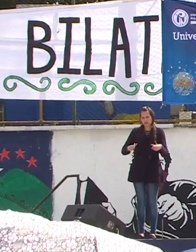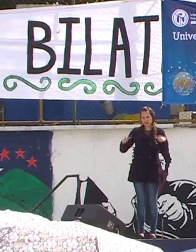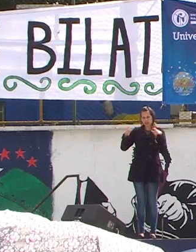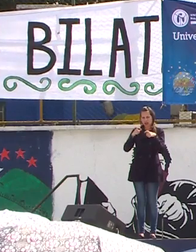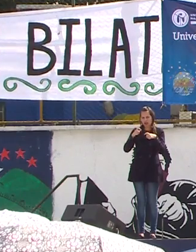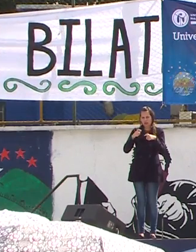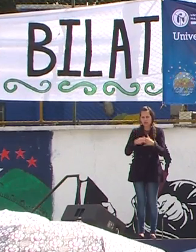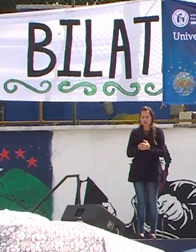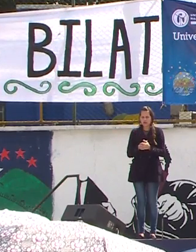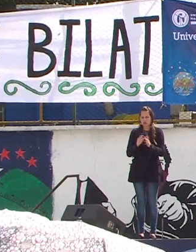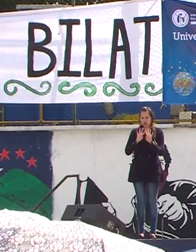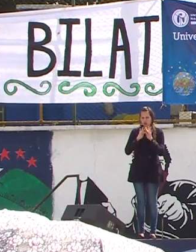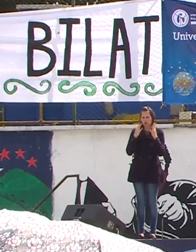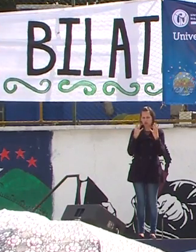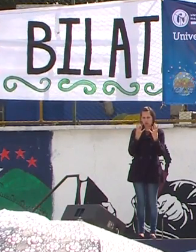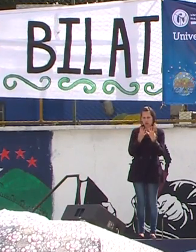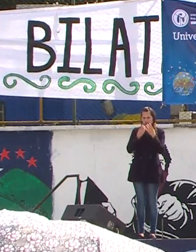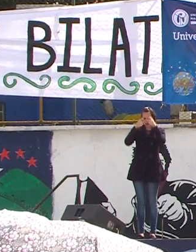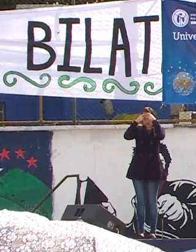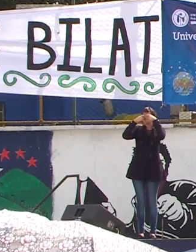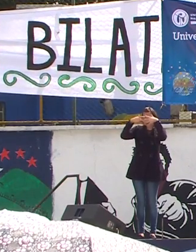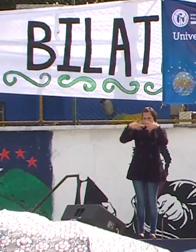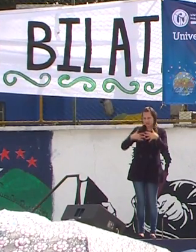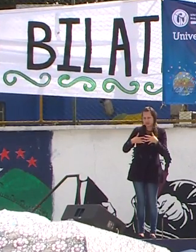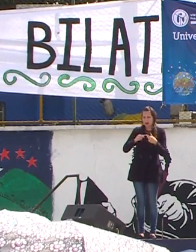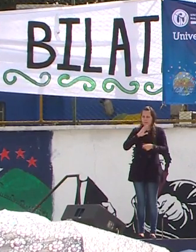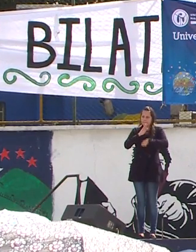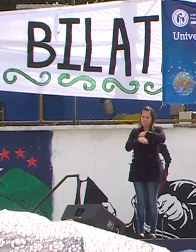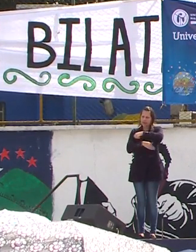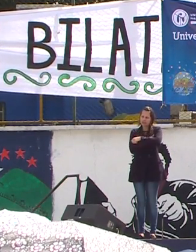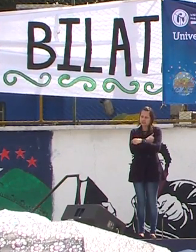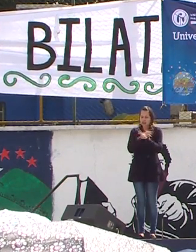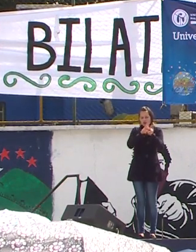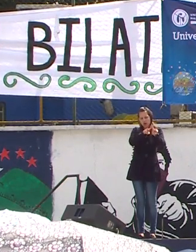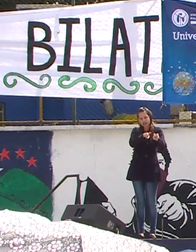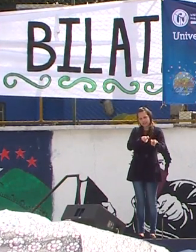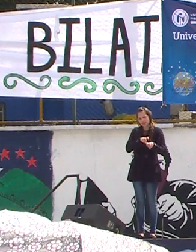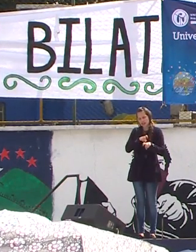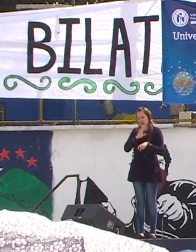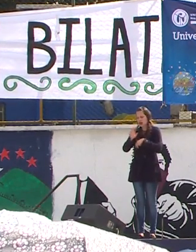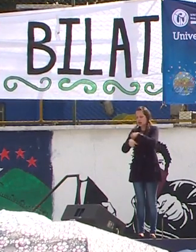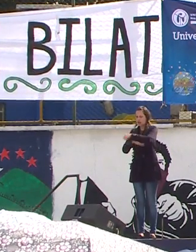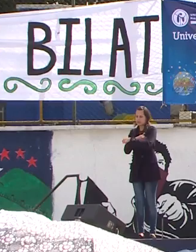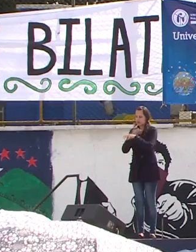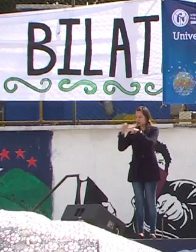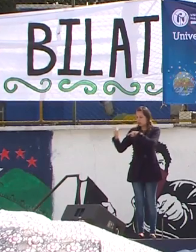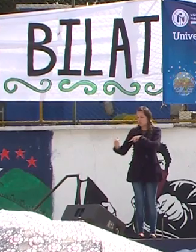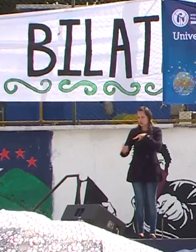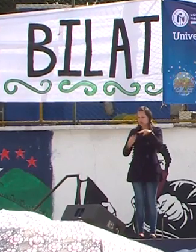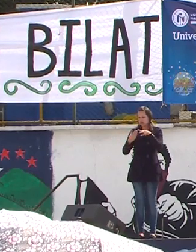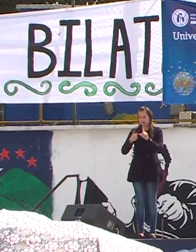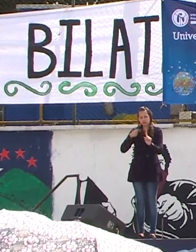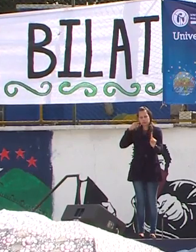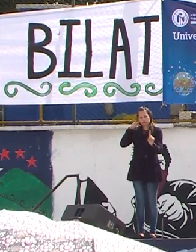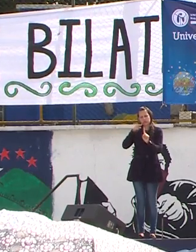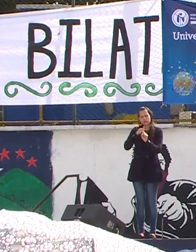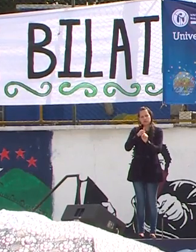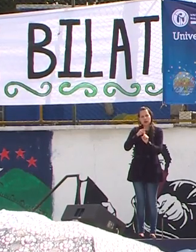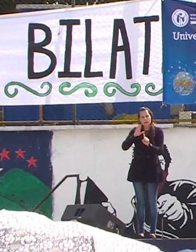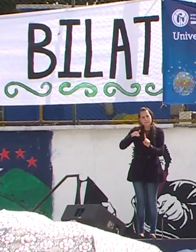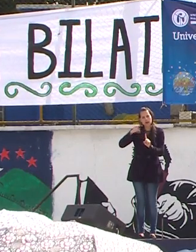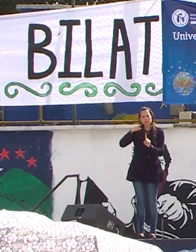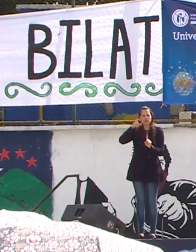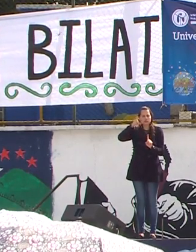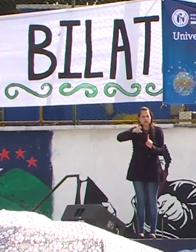los ministerios de Hacienda y Educación. Para alcanzarlo, necesitamos también